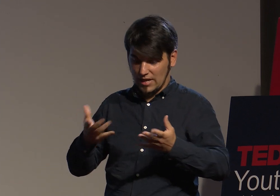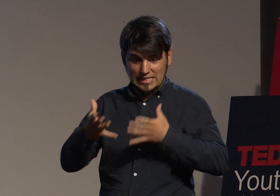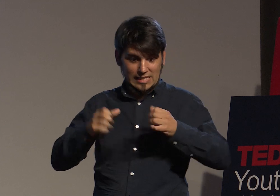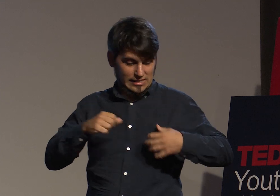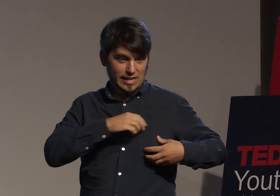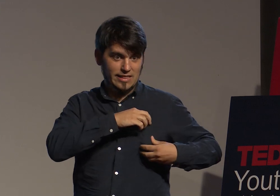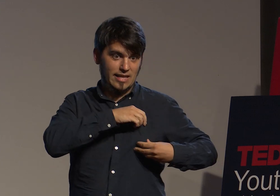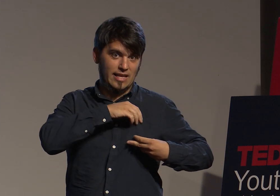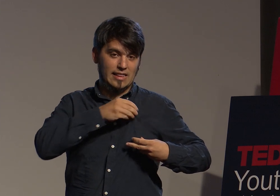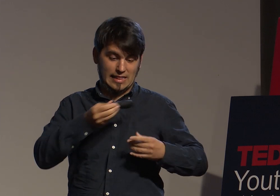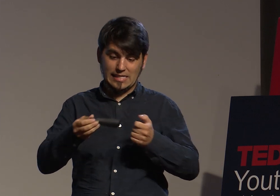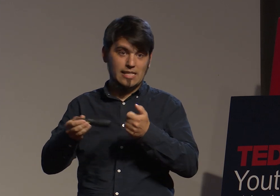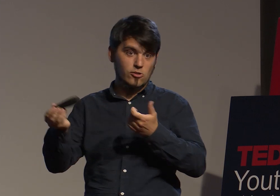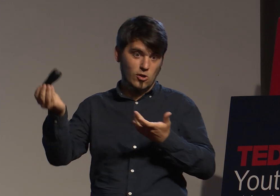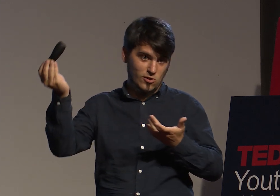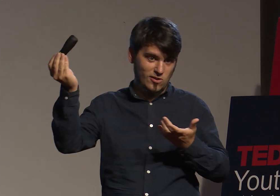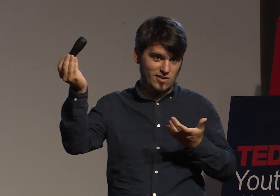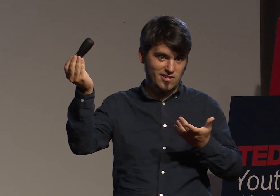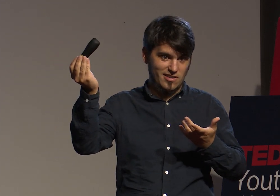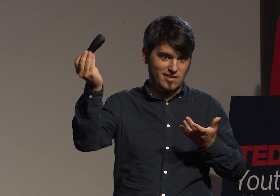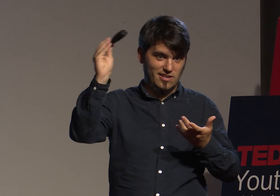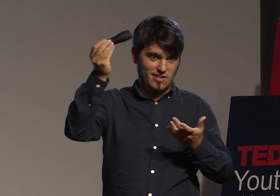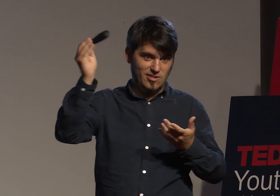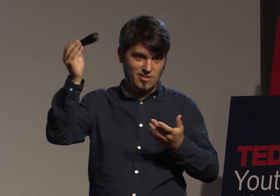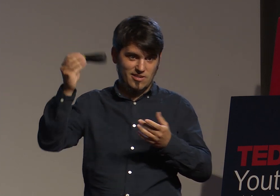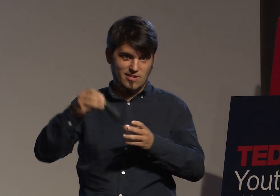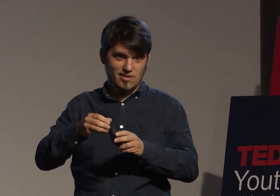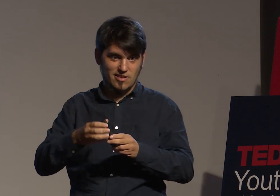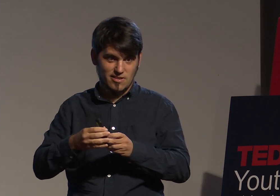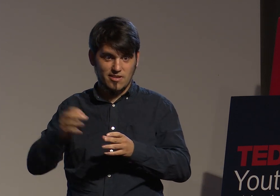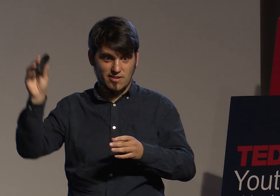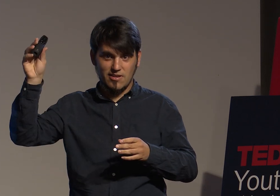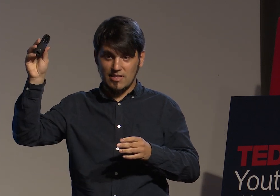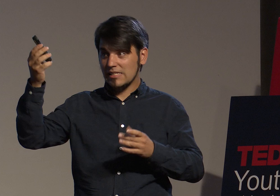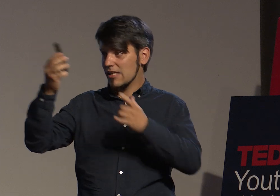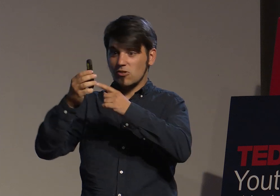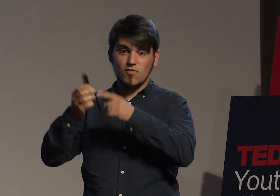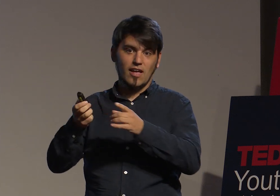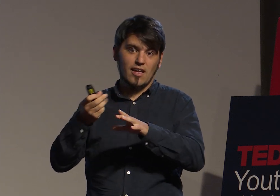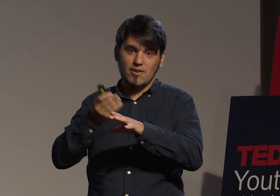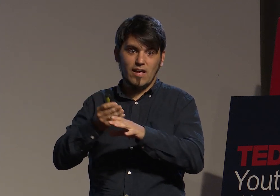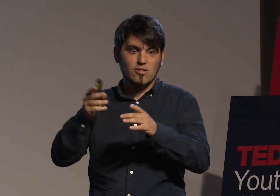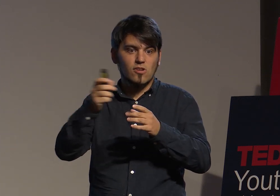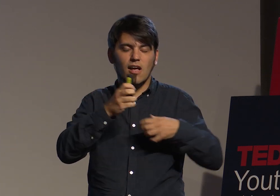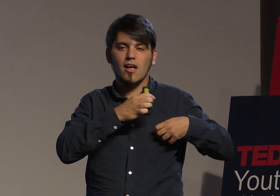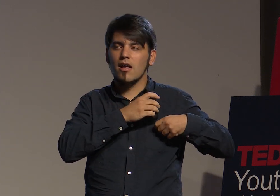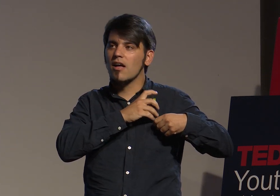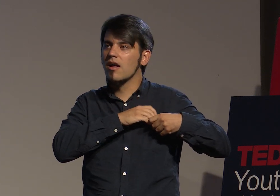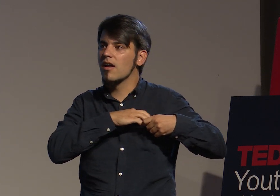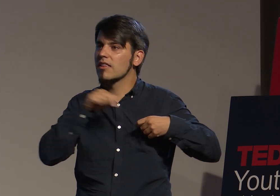факт е, ръцете ми се заети да представям през вас това, което говоря, и дистанционно това, че ми